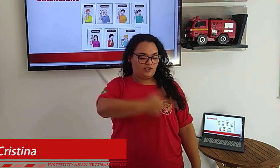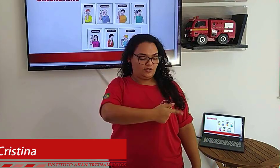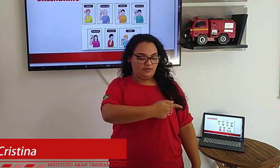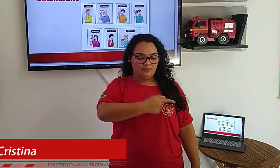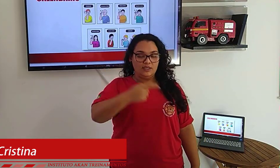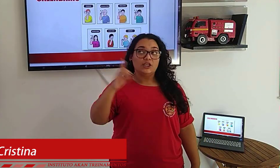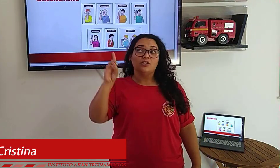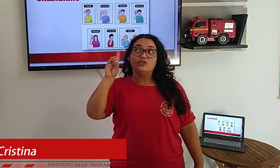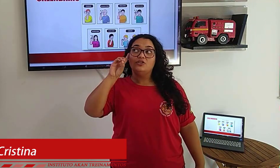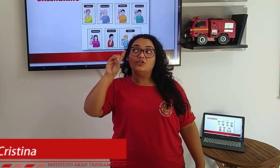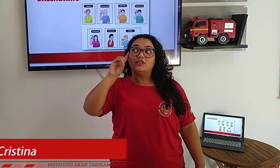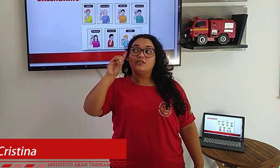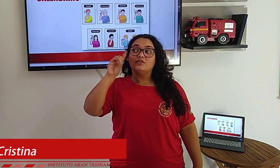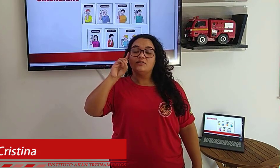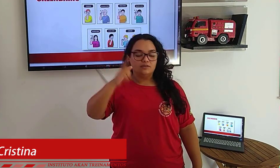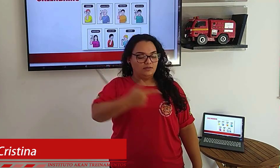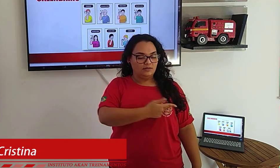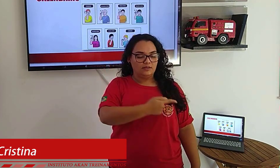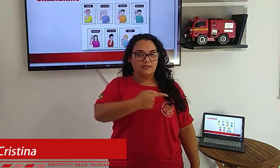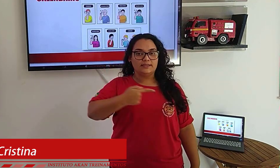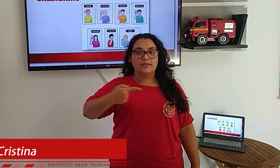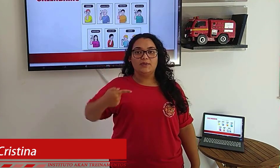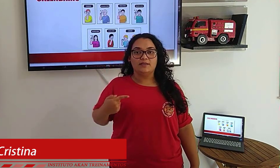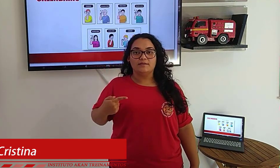7. Dias da semana.